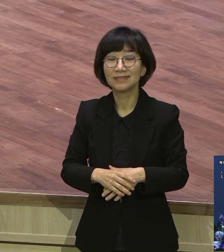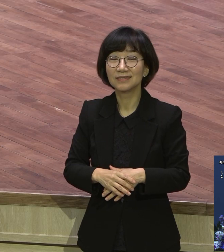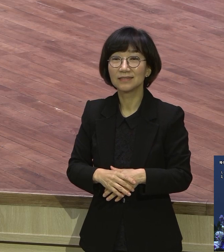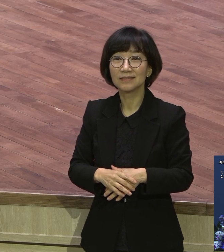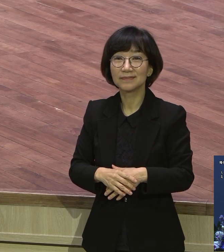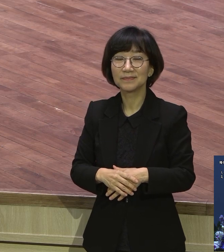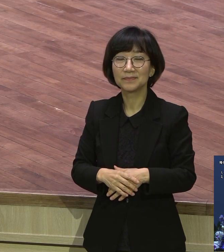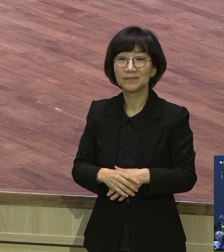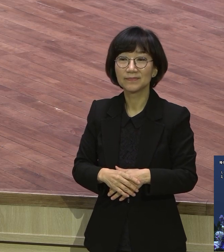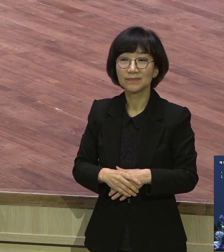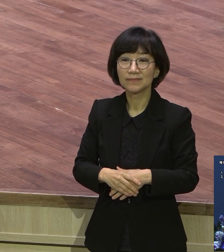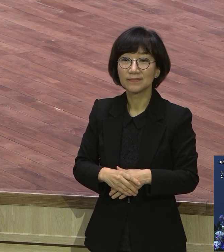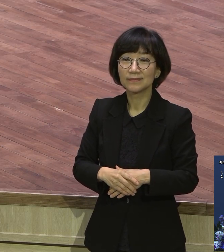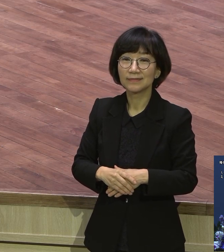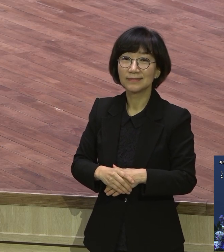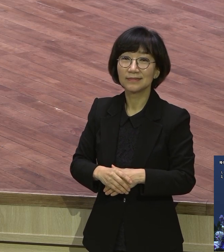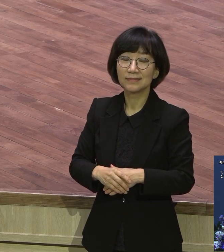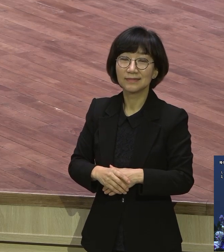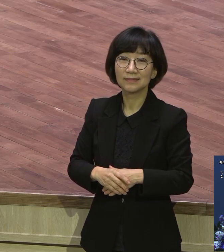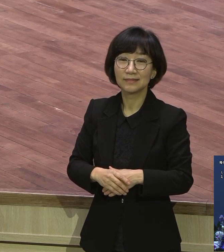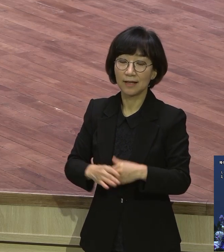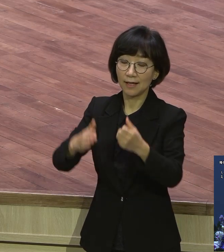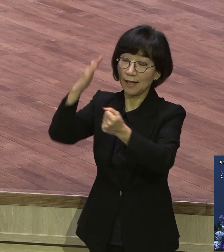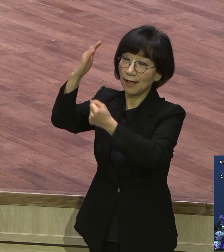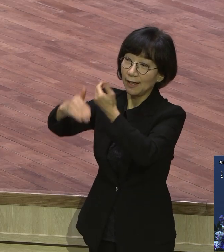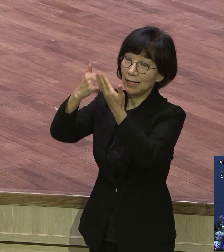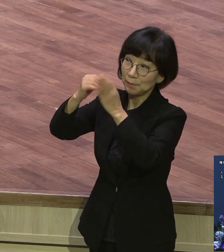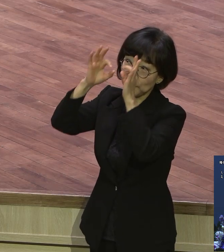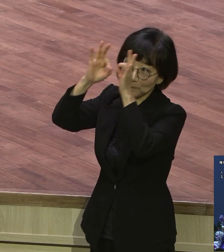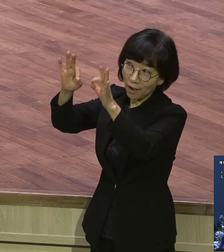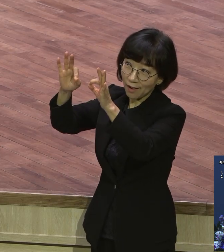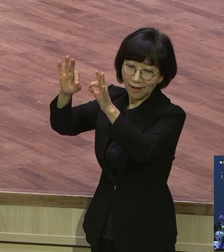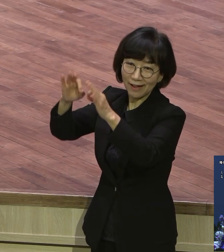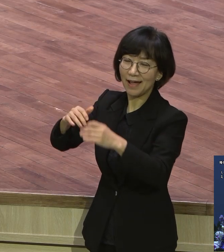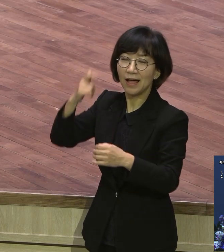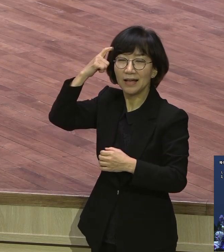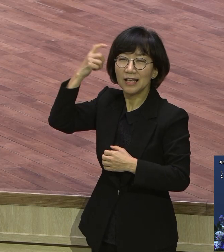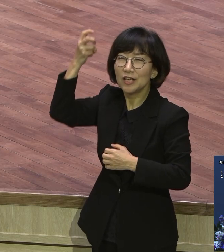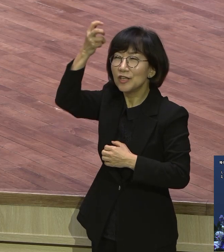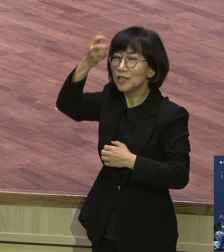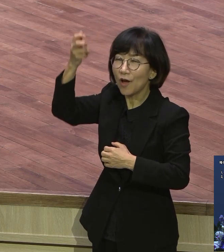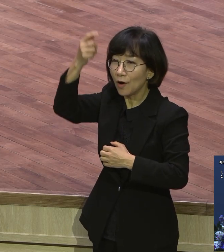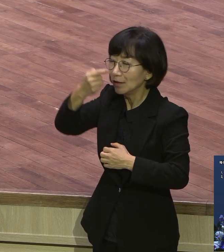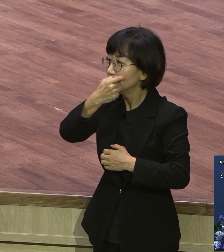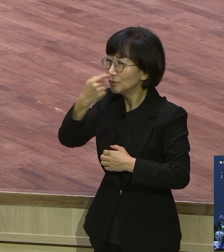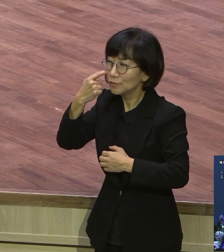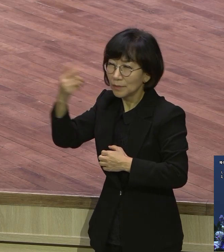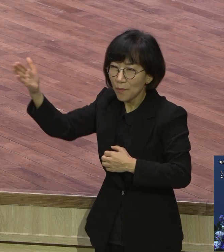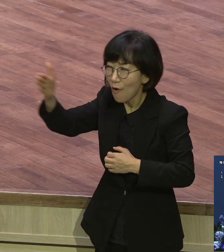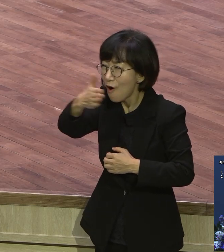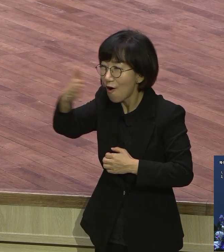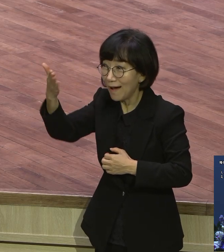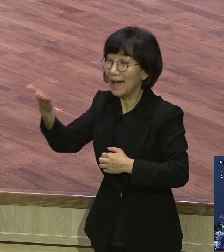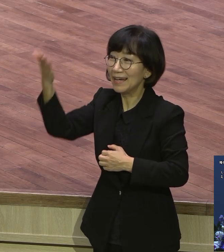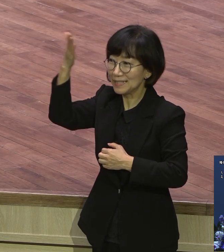그래서 하나님을 본다 이 말은 영이신 하나님을 인격적으로